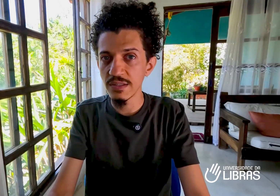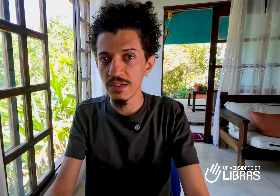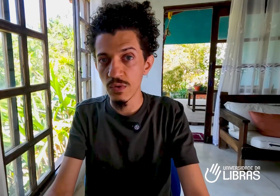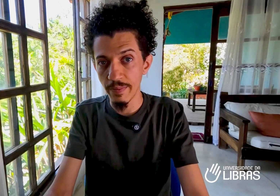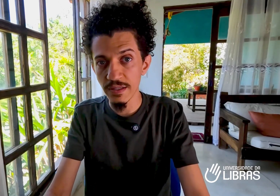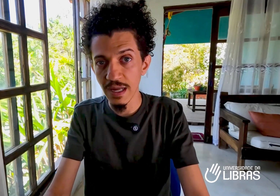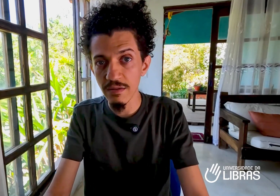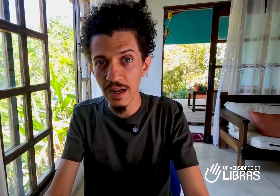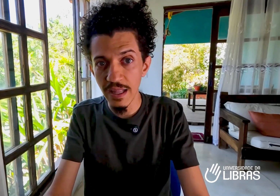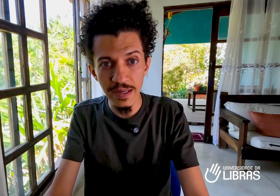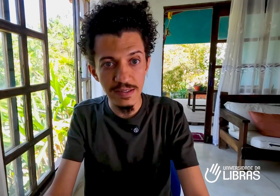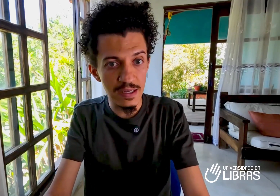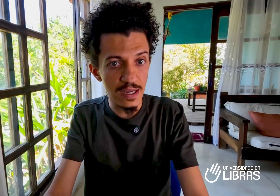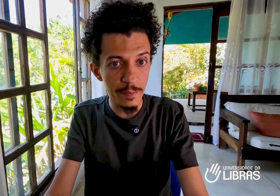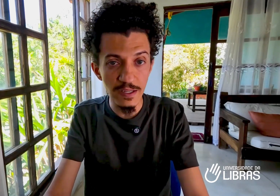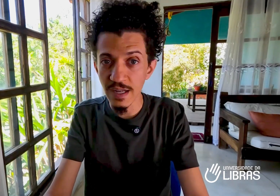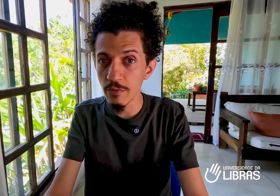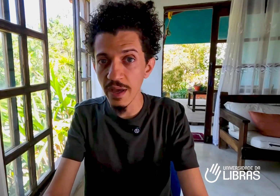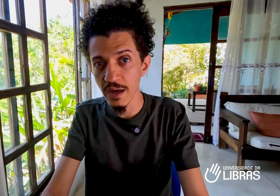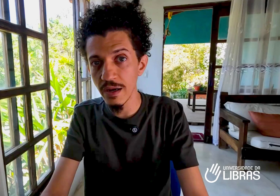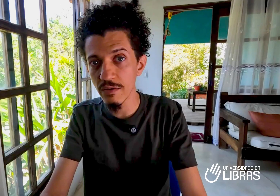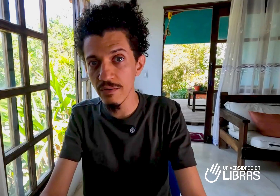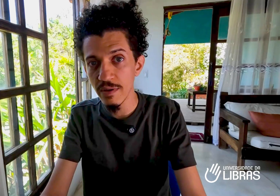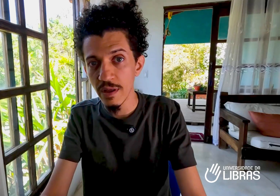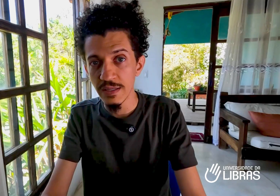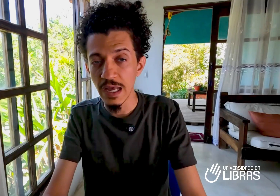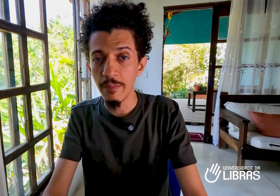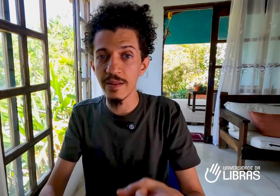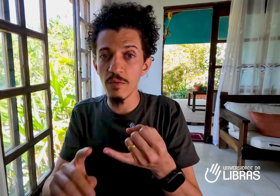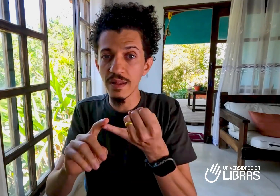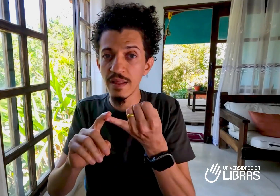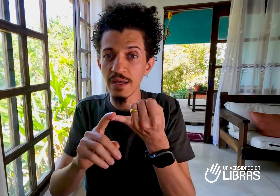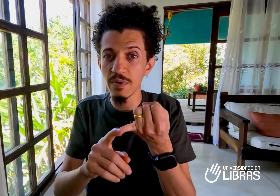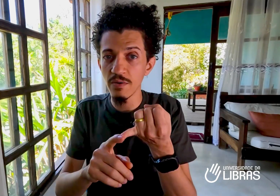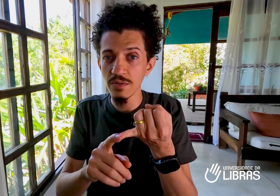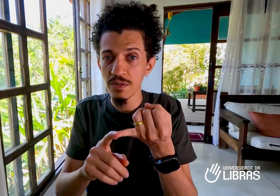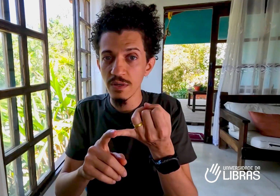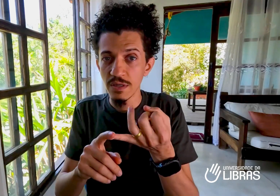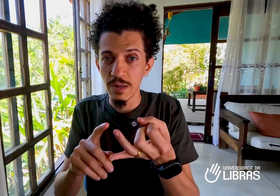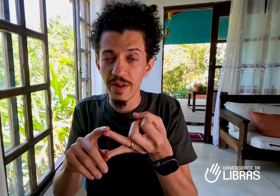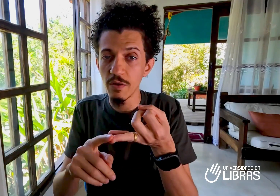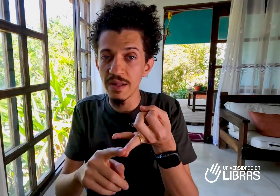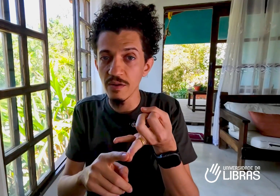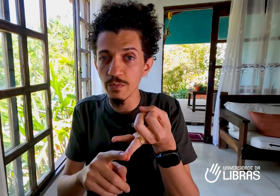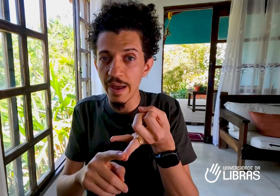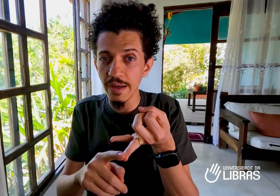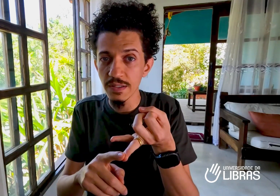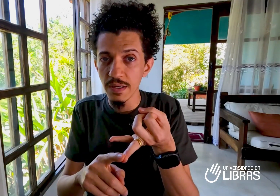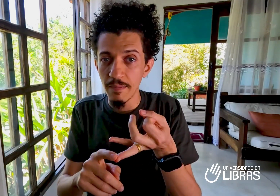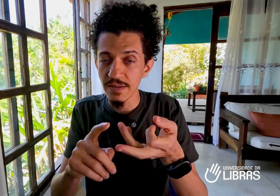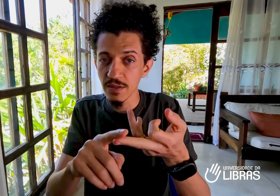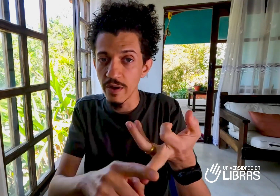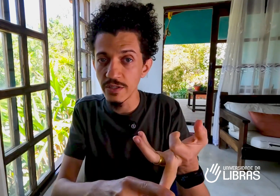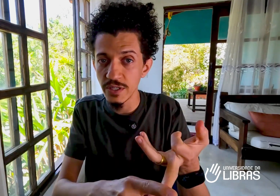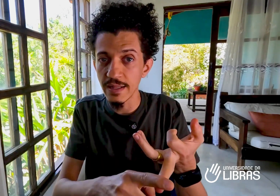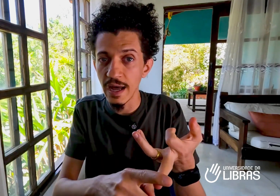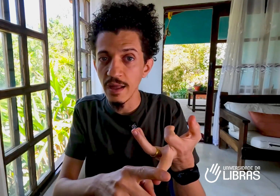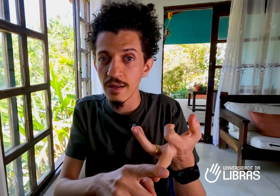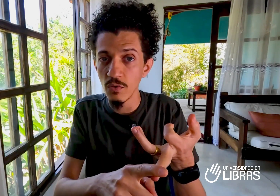o aprendizado da Libras é esse aprendizado mecânico. Você aprendeu a bater as mãos, você aprendeu a bater os pés, mas na hora de nadar, num